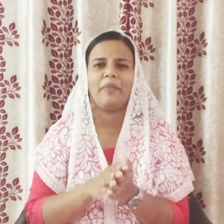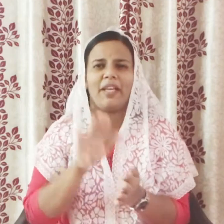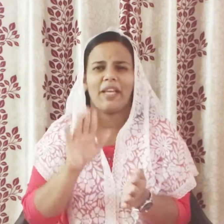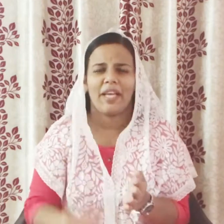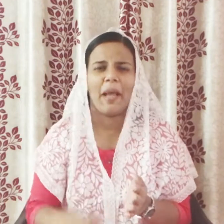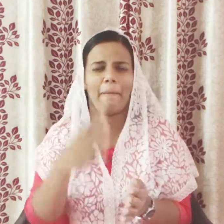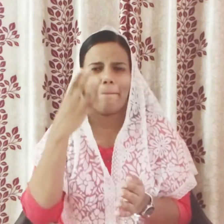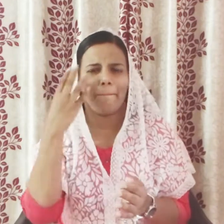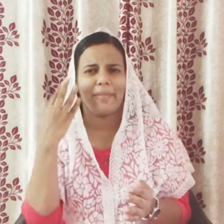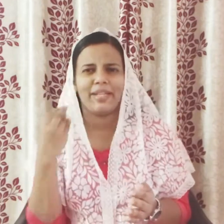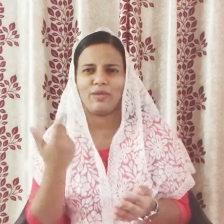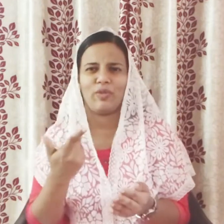നിദ്ര കൊള്ളുന്നവരിൽ ചിലർ